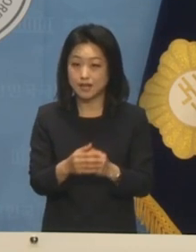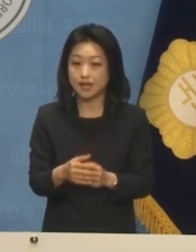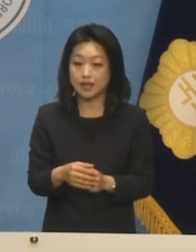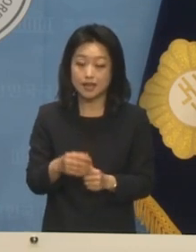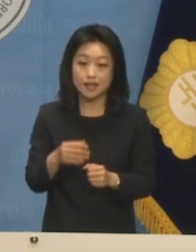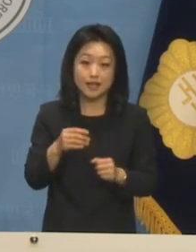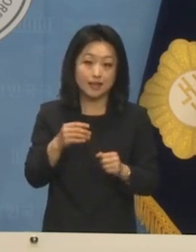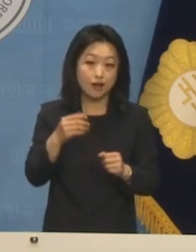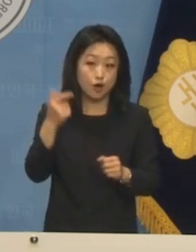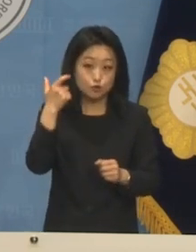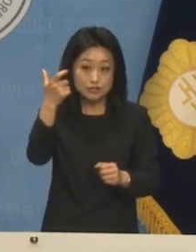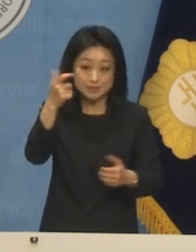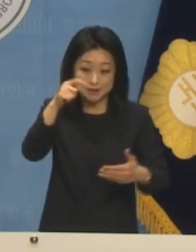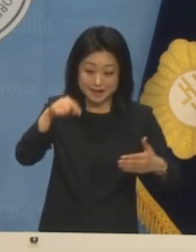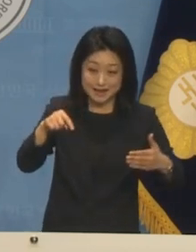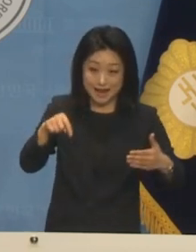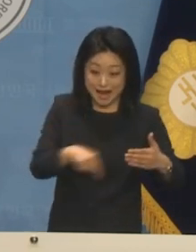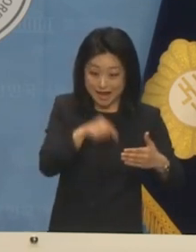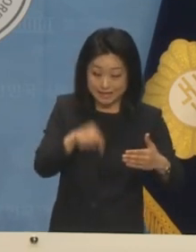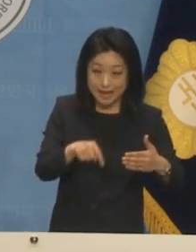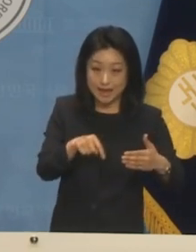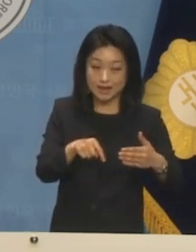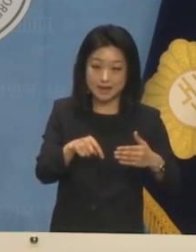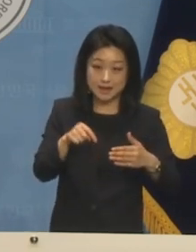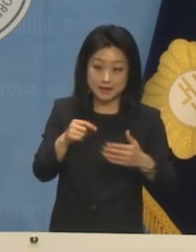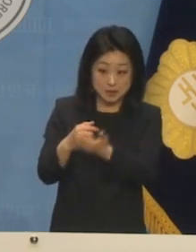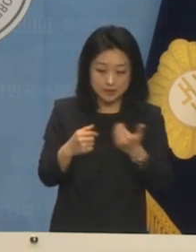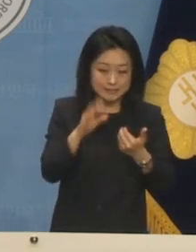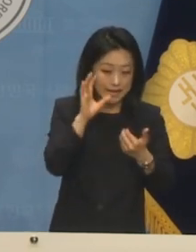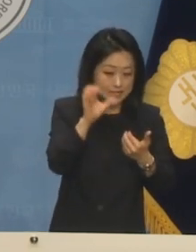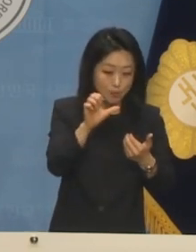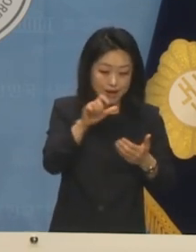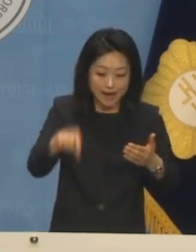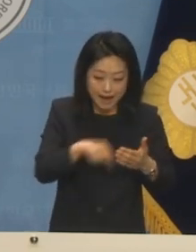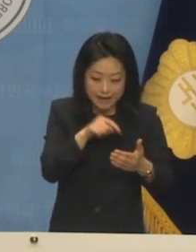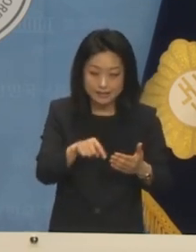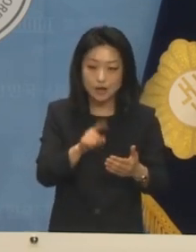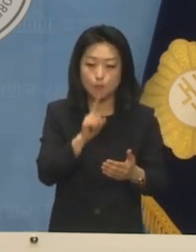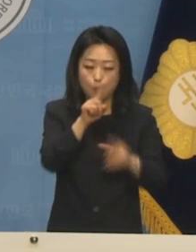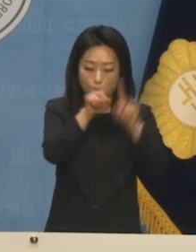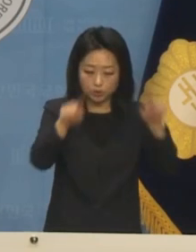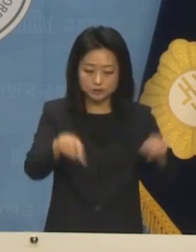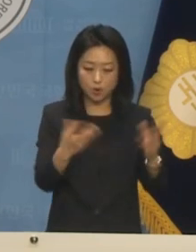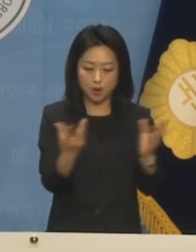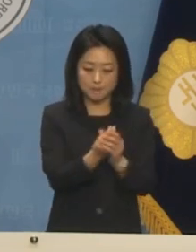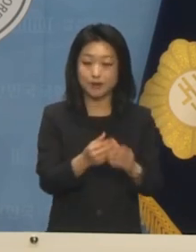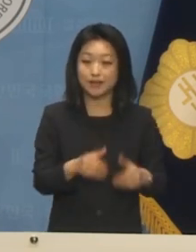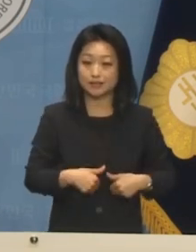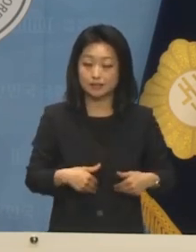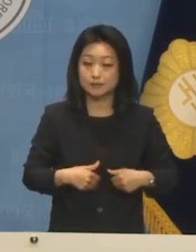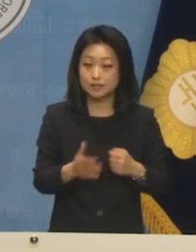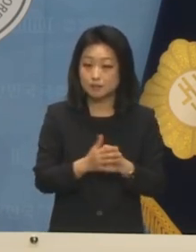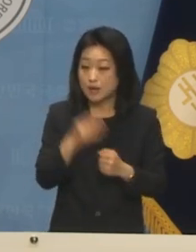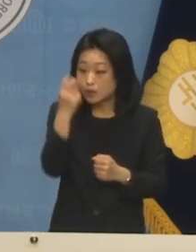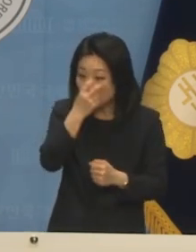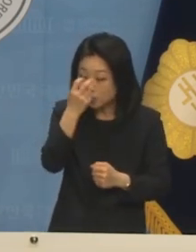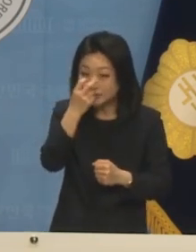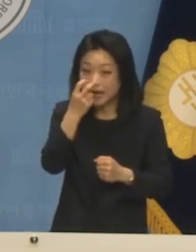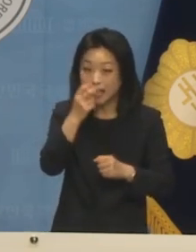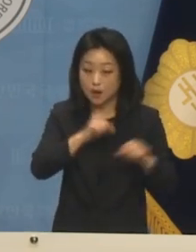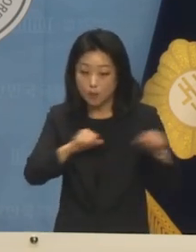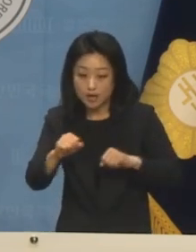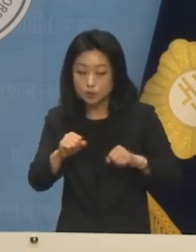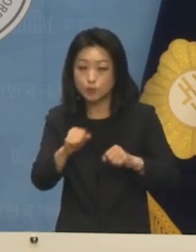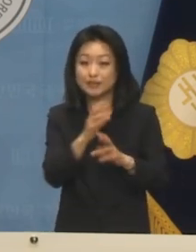45일째 되는 때에 조사 보고서가 완성되기 때문에 실제 조사관이 조사 일정을 진행할